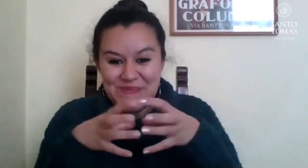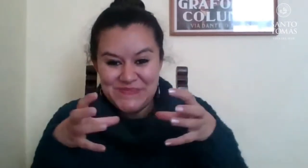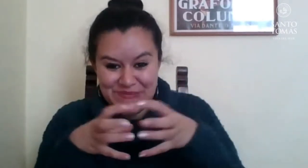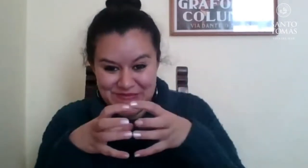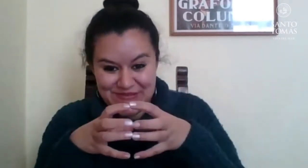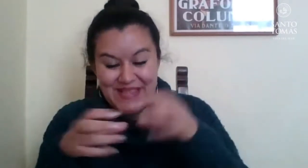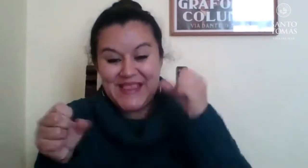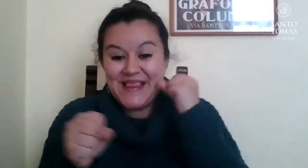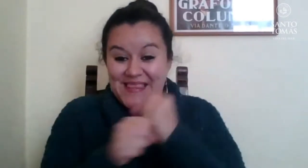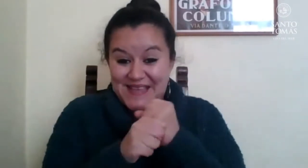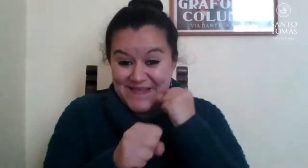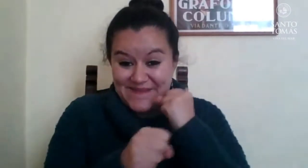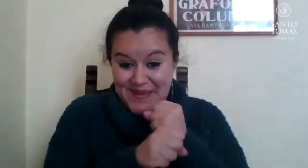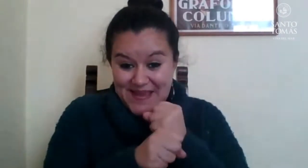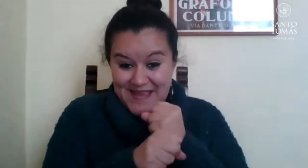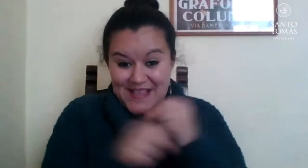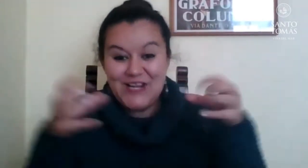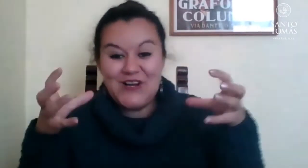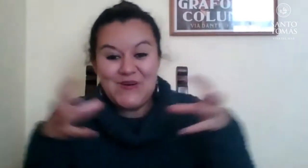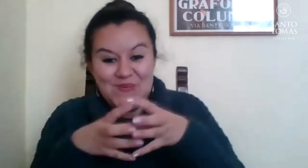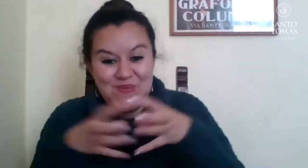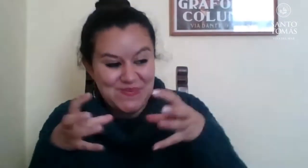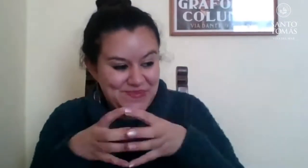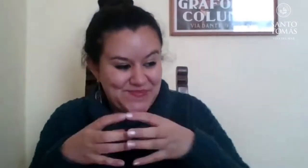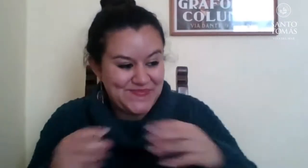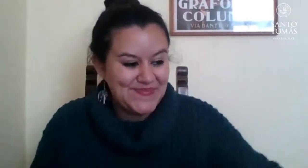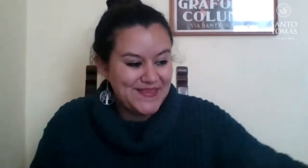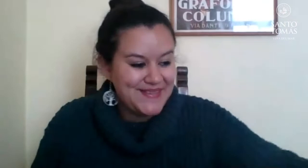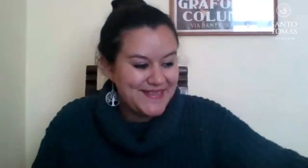Trabajo en grupo, trabajo en grupo.